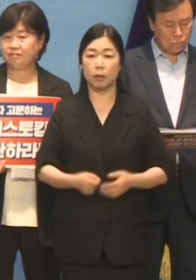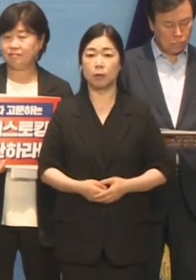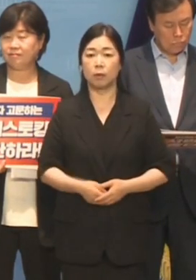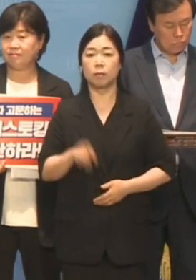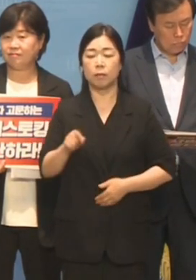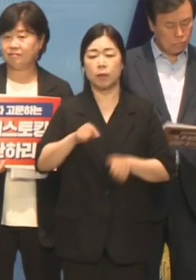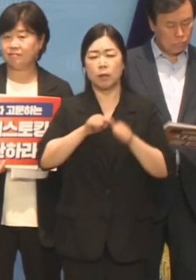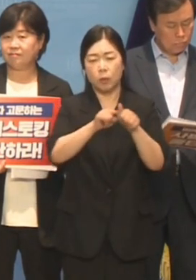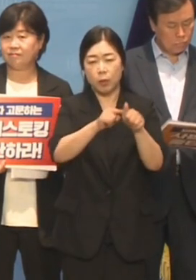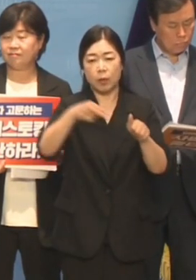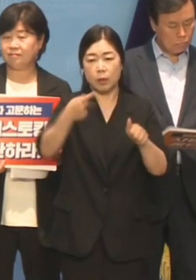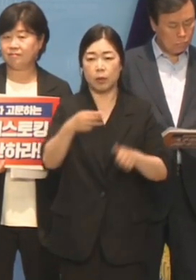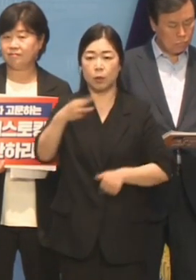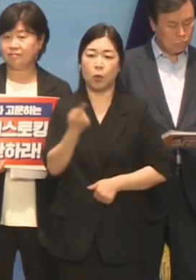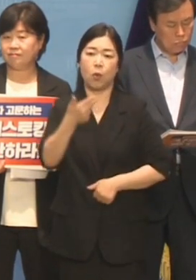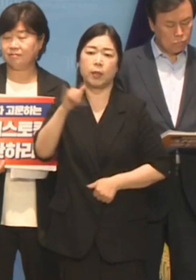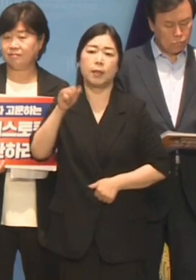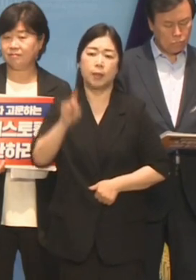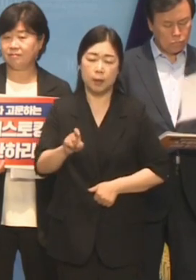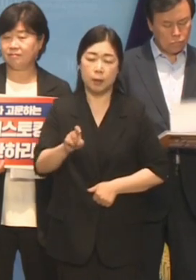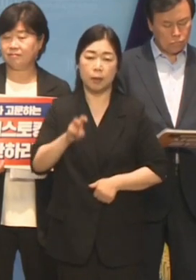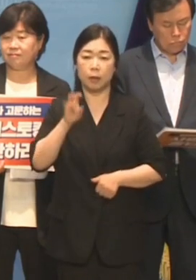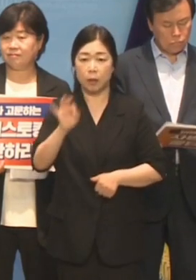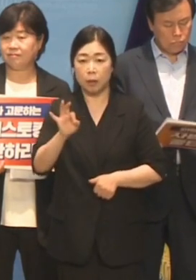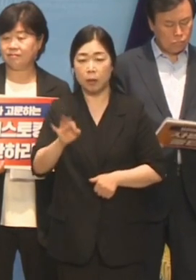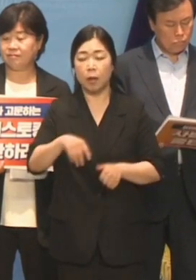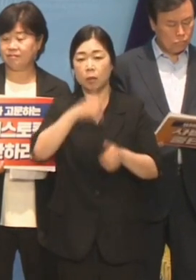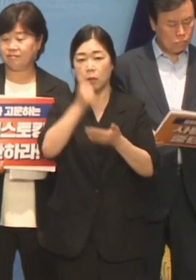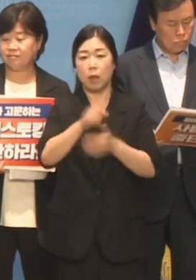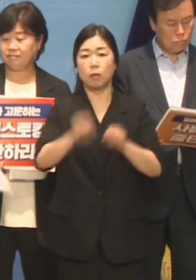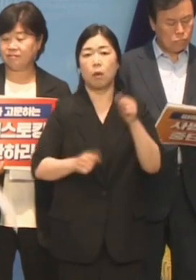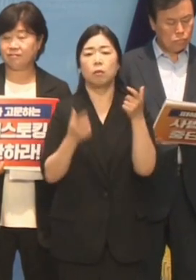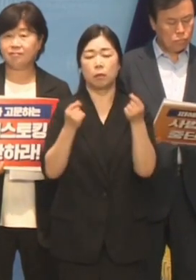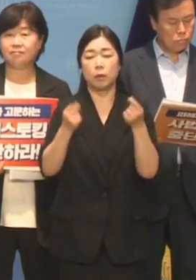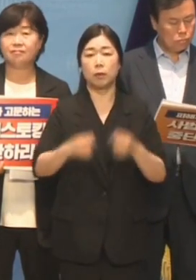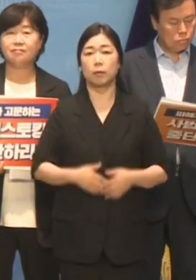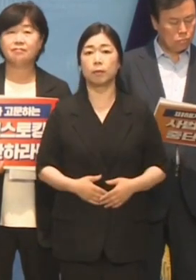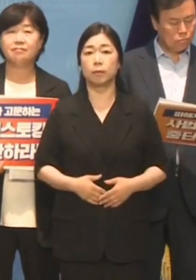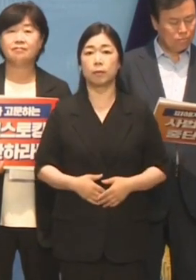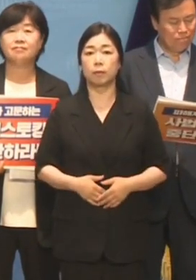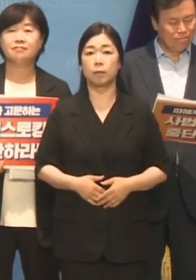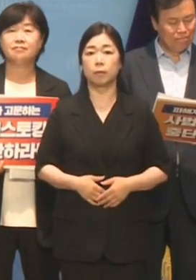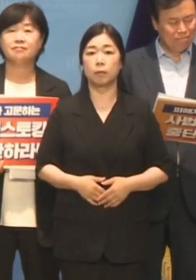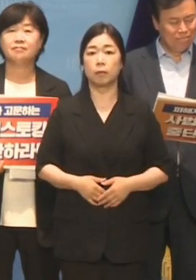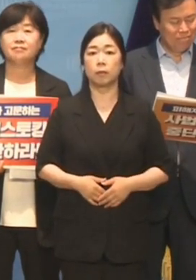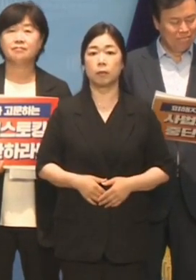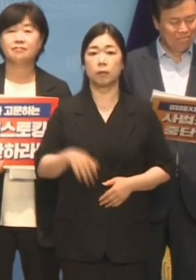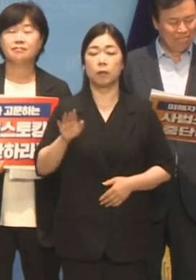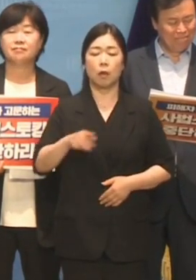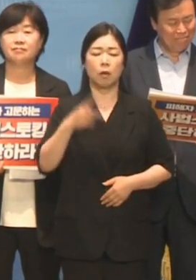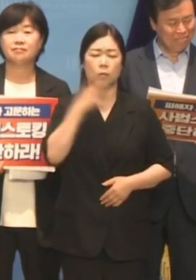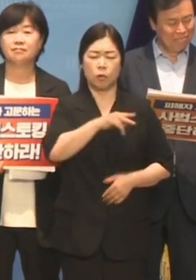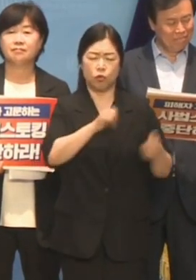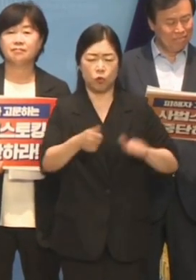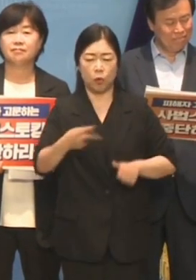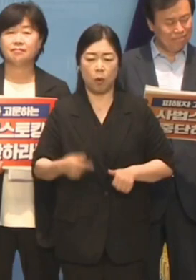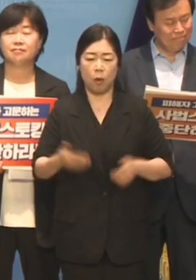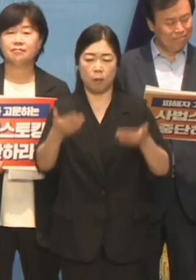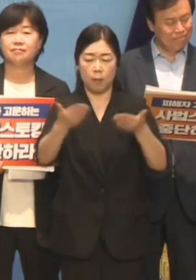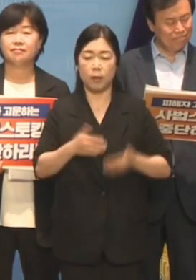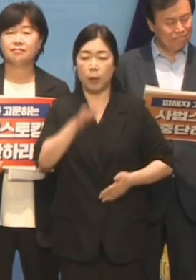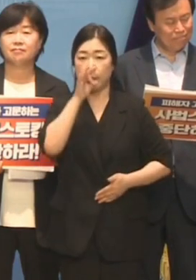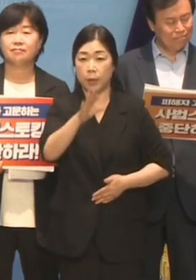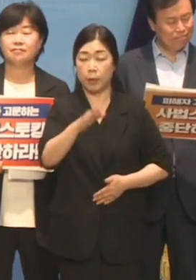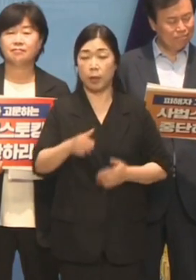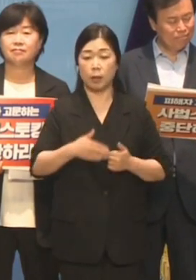처벌법에 따른 스토킹 범죄 행위와 다를 바 없습니다. 그런 돈은 굶어 죽어도 받을 수 없다.